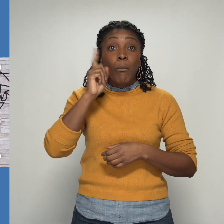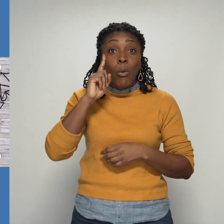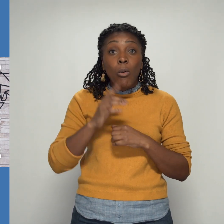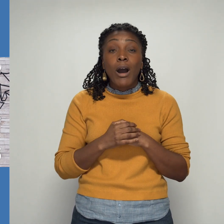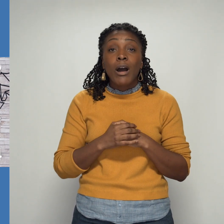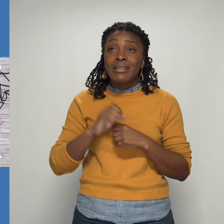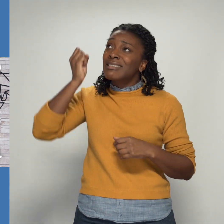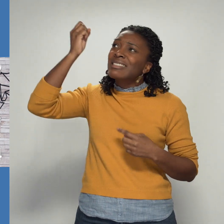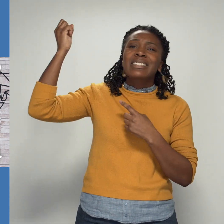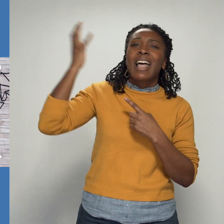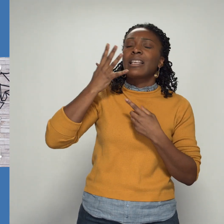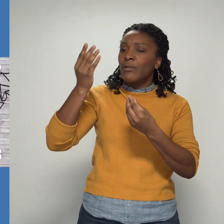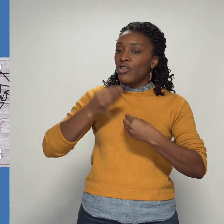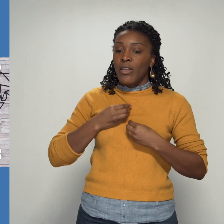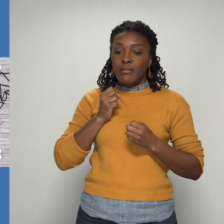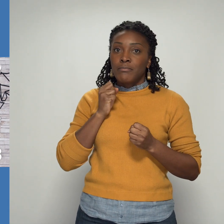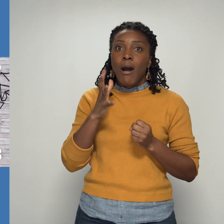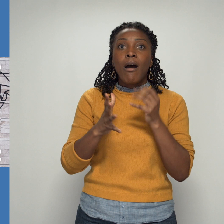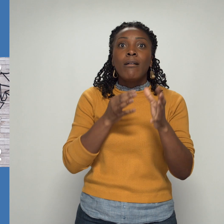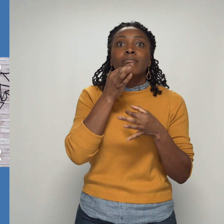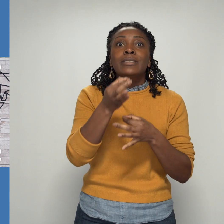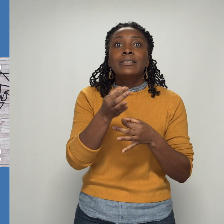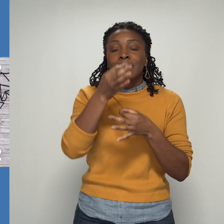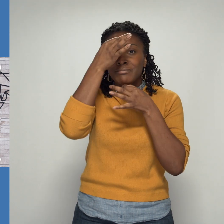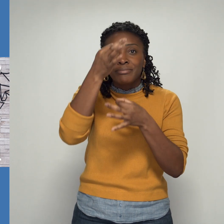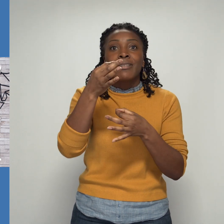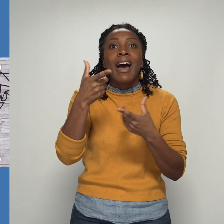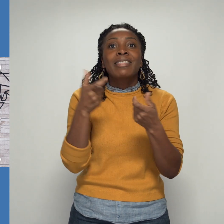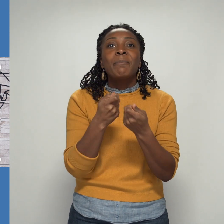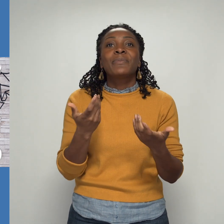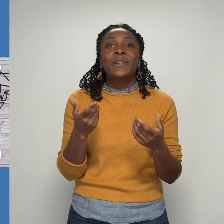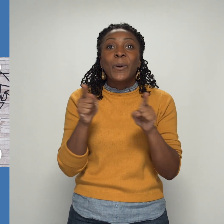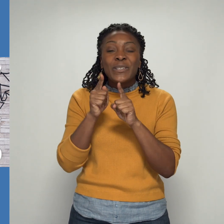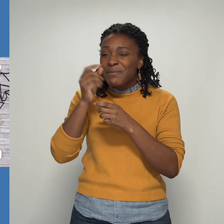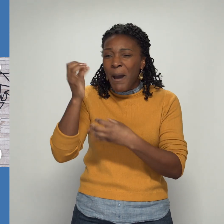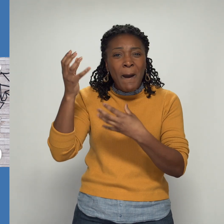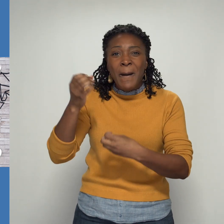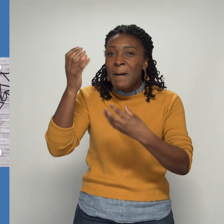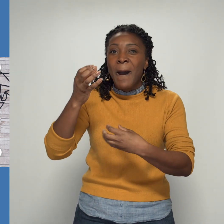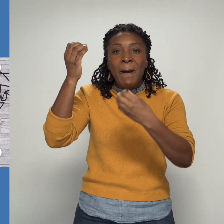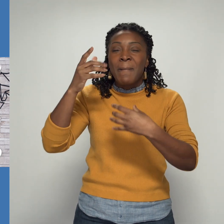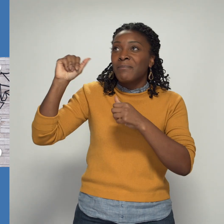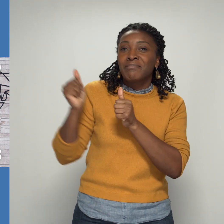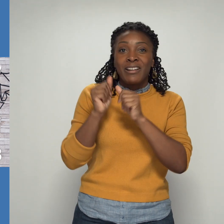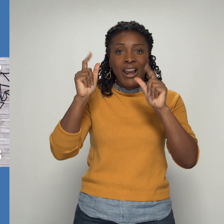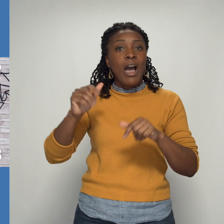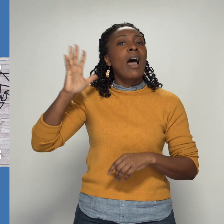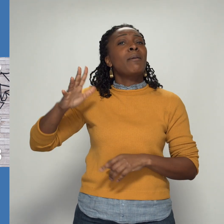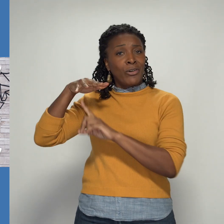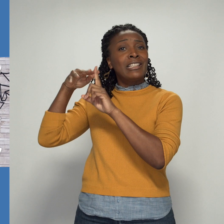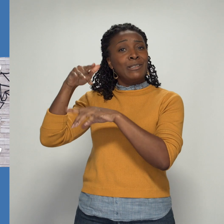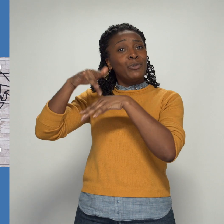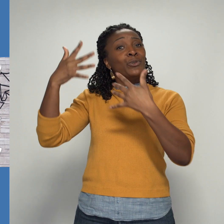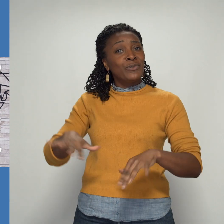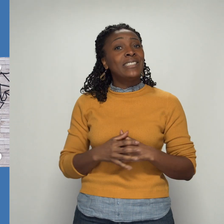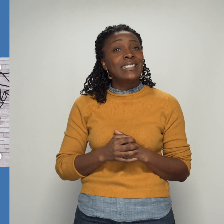en vous appuyant sur la conduite de l'Esprit Saint, il mettra les paroles à propos et vous accompagnera dans la manifestation des signes qui accompagnaient les disciples en leur